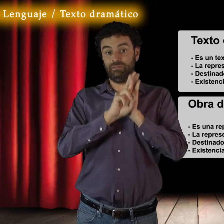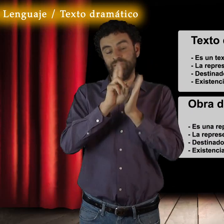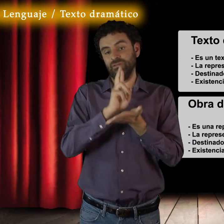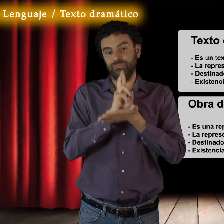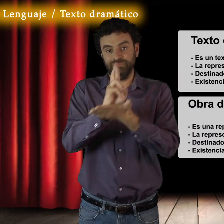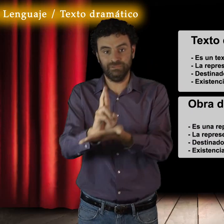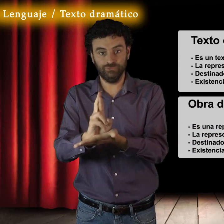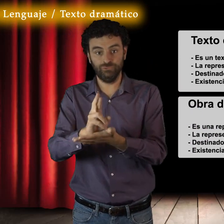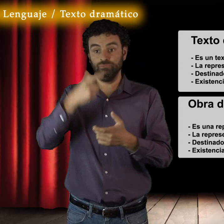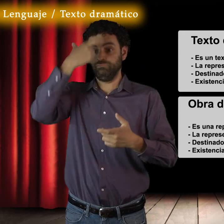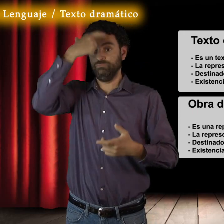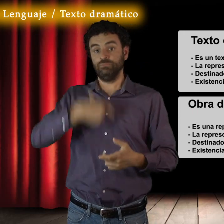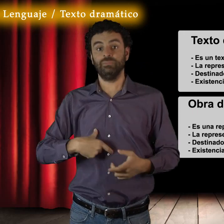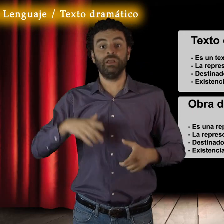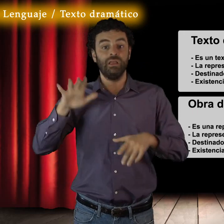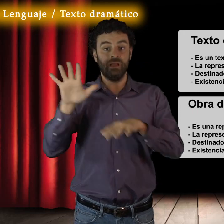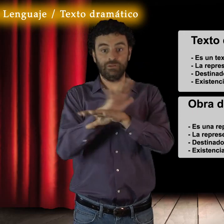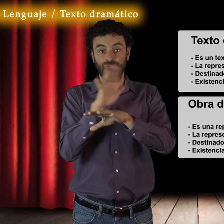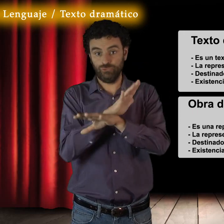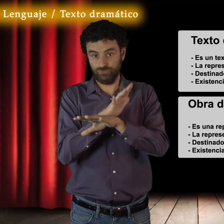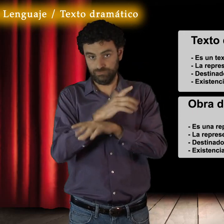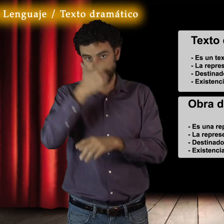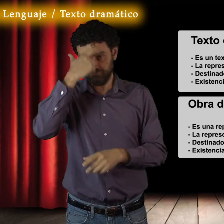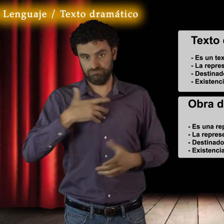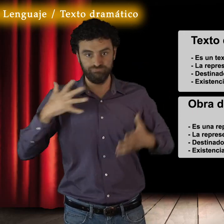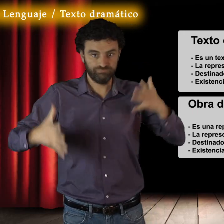la representación la realizan los actores sobre el